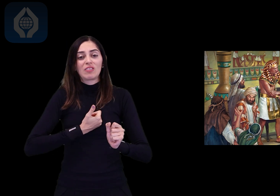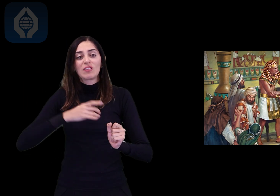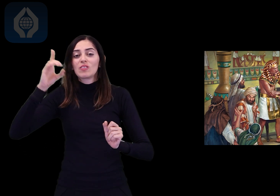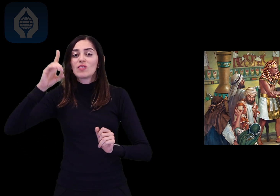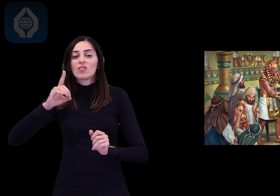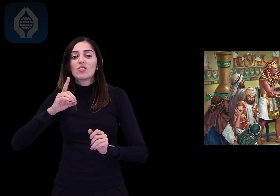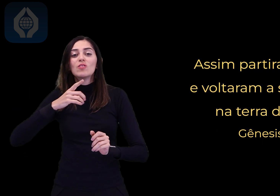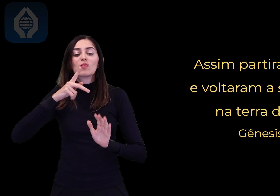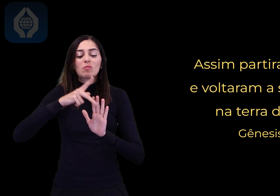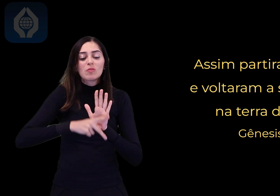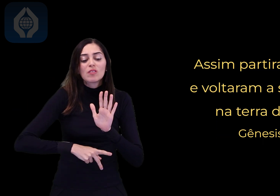plano.